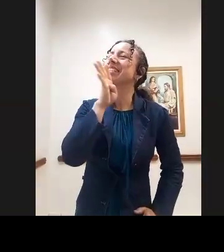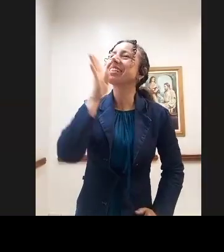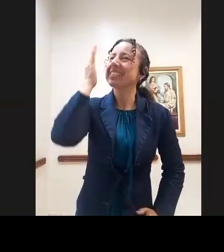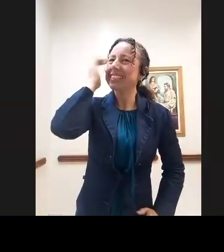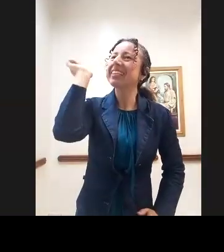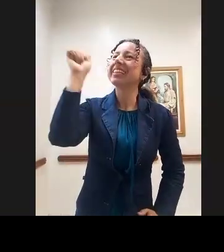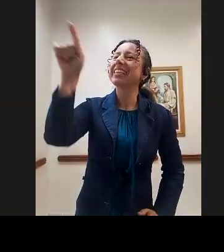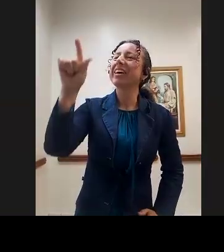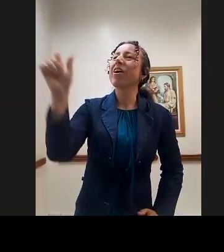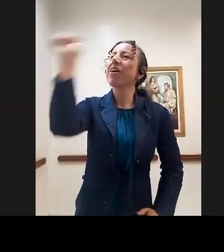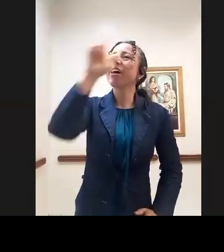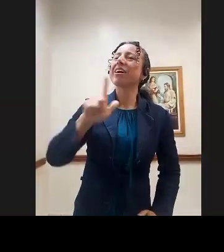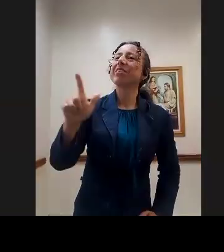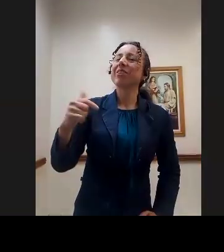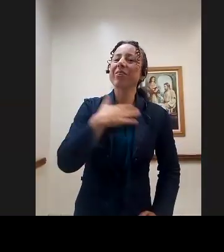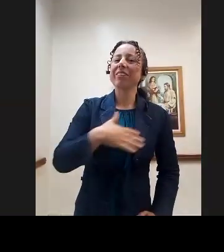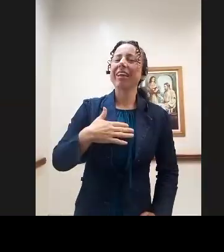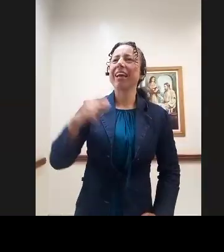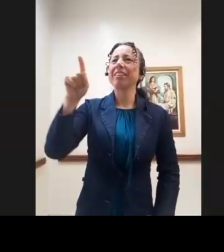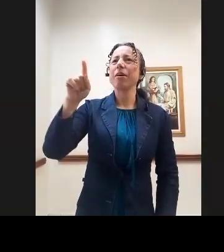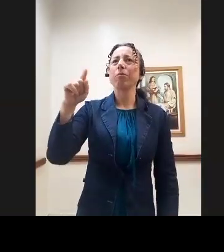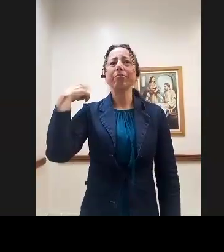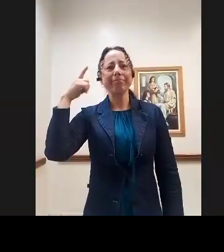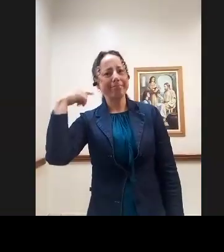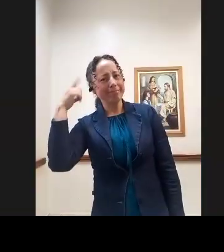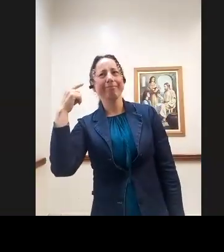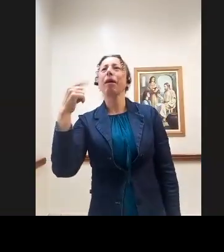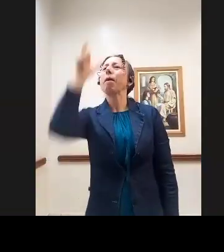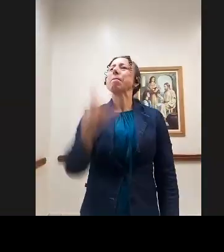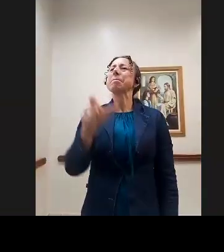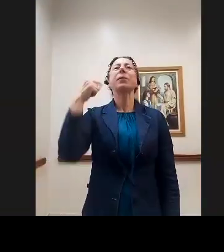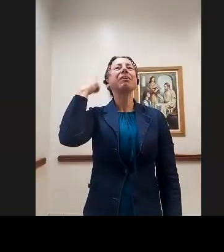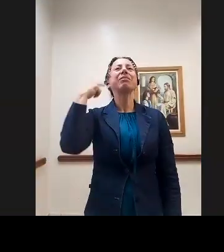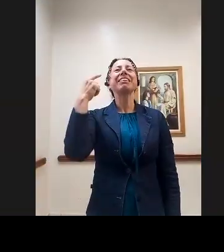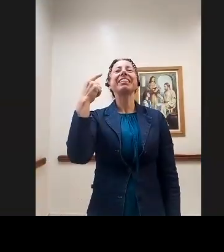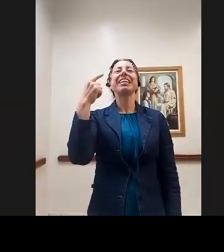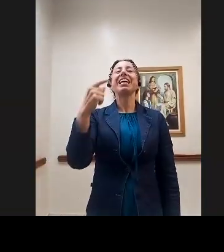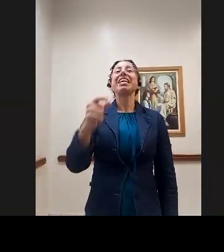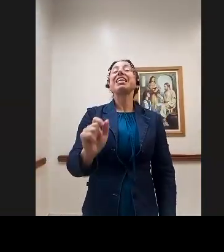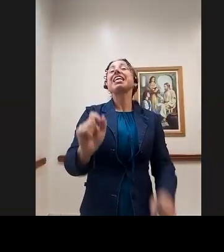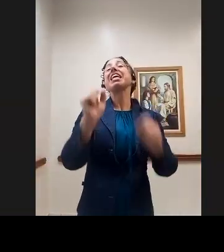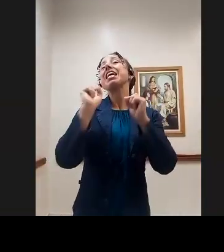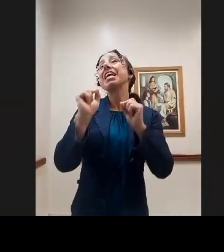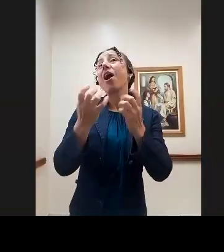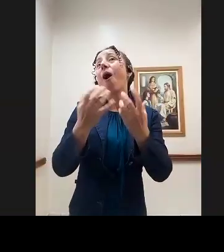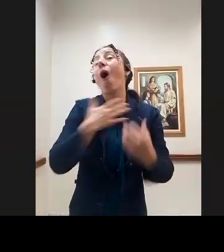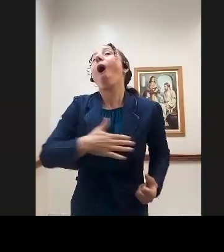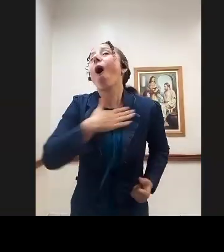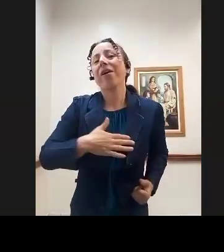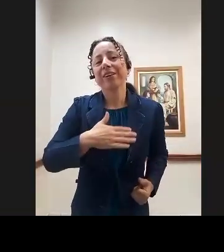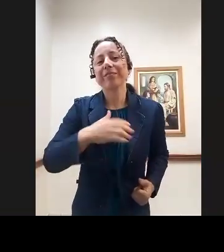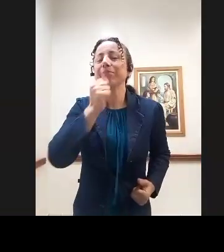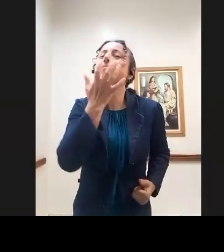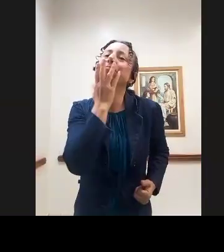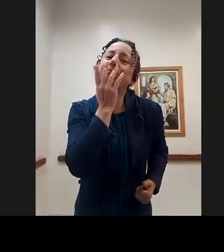Aí eu olhei assim para ela: sei, porque eu sou doida. Ela falou assim: eu também, eu sou mais que você. Aí eu dei muita risada